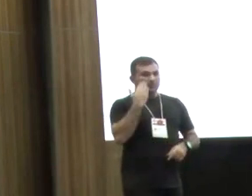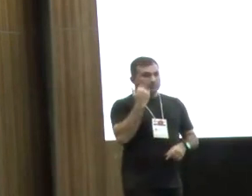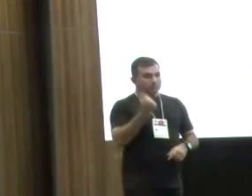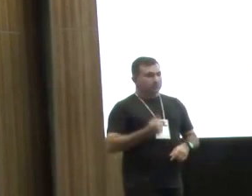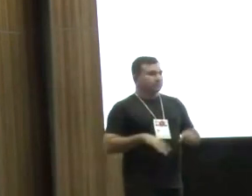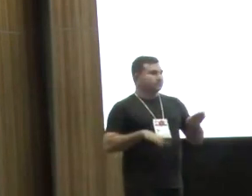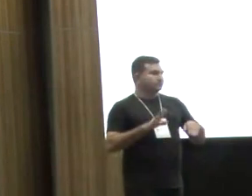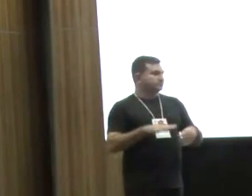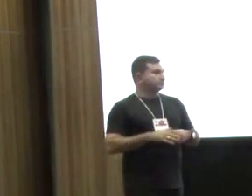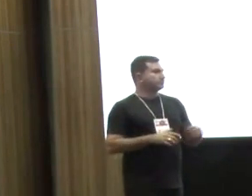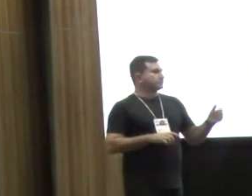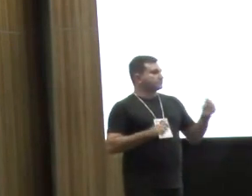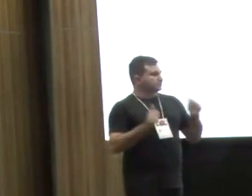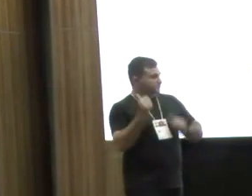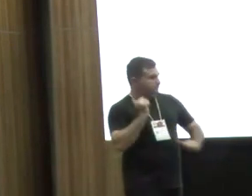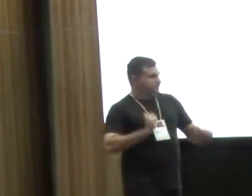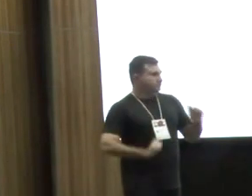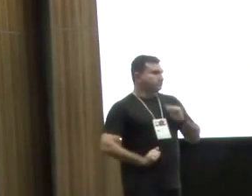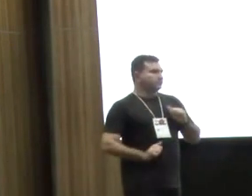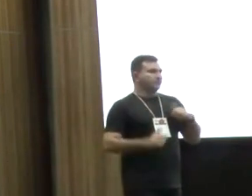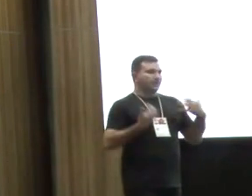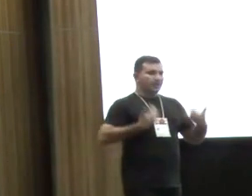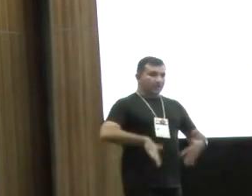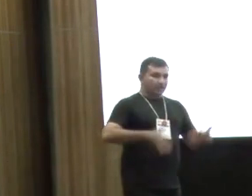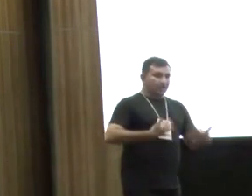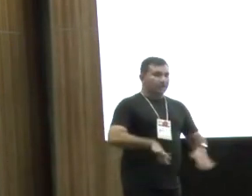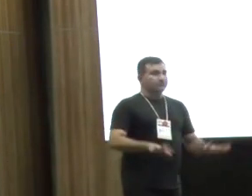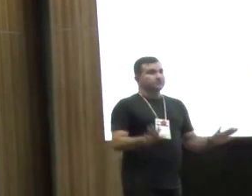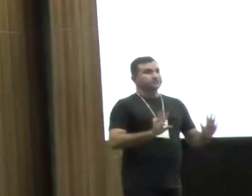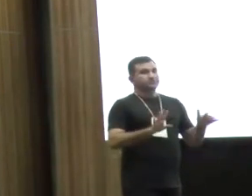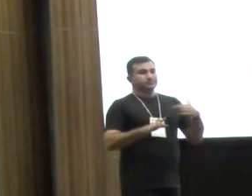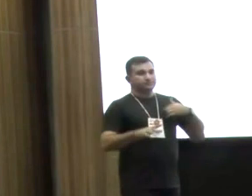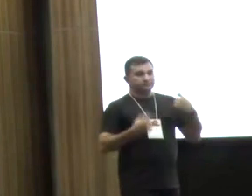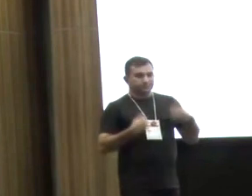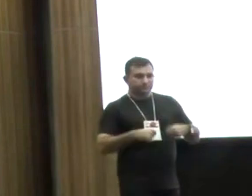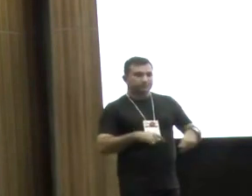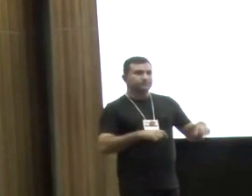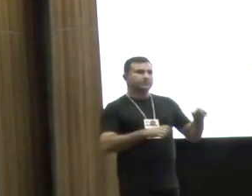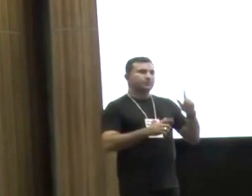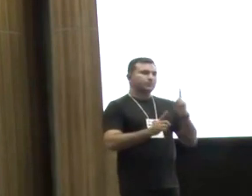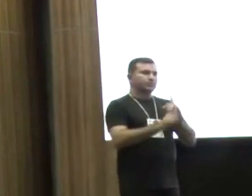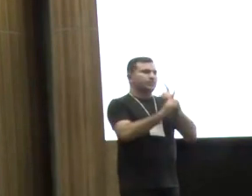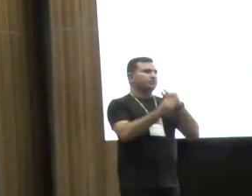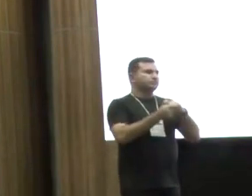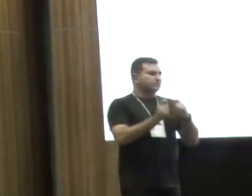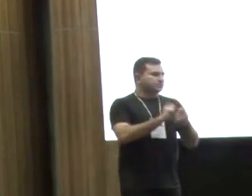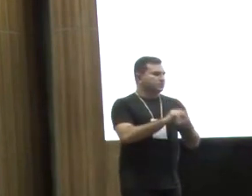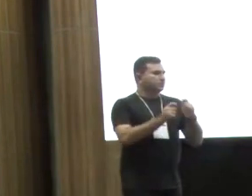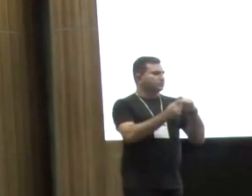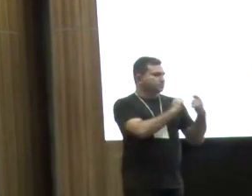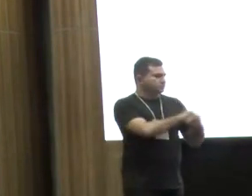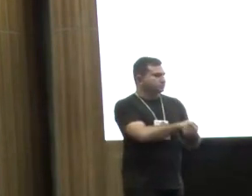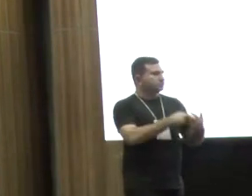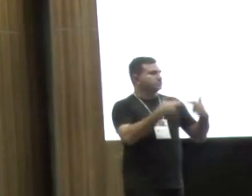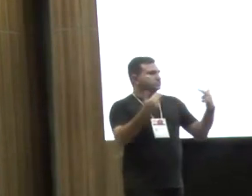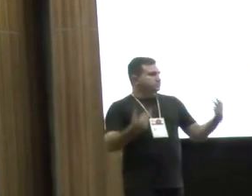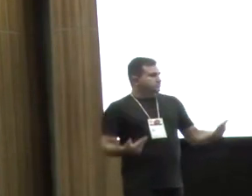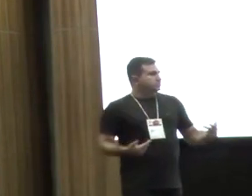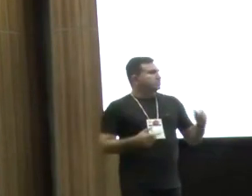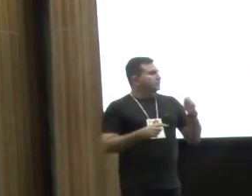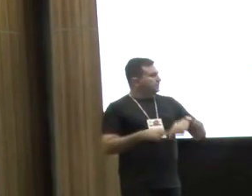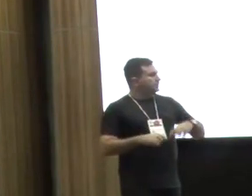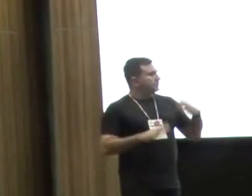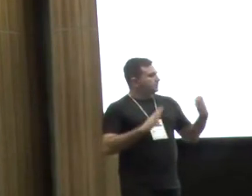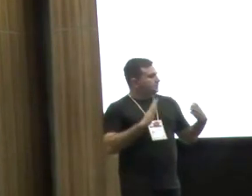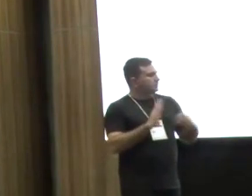não me desesperar e procurar alternativas Gente, isso é competência empreendedora.